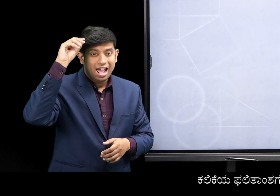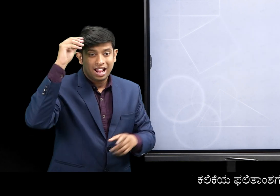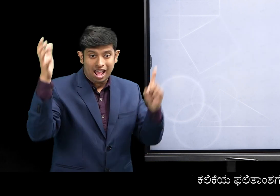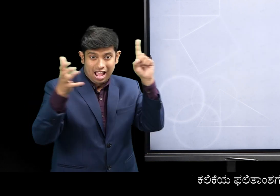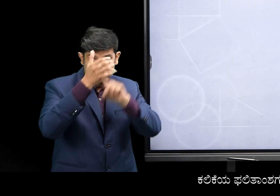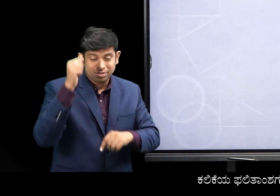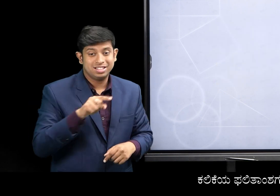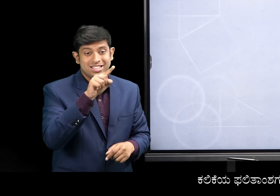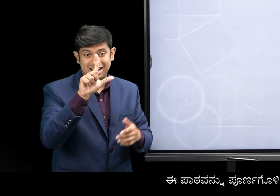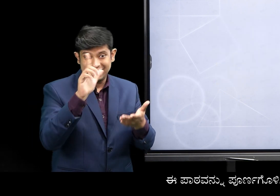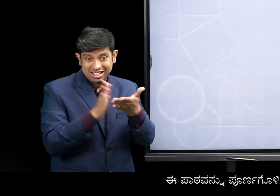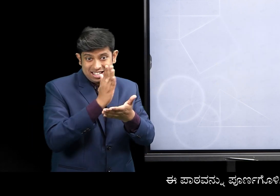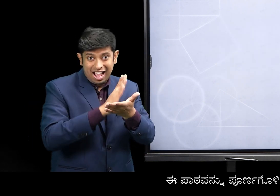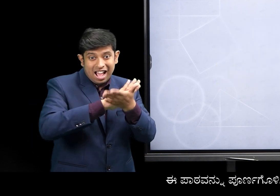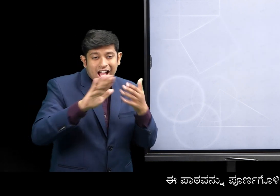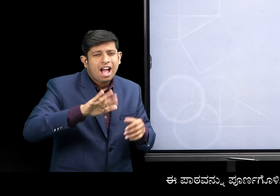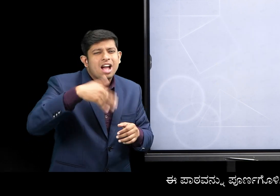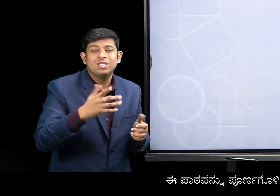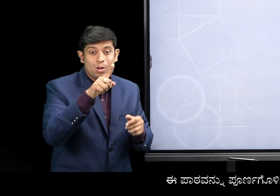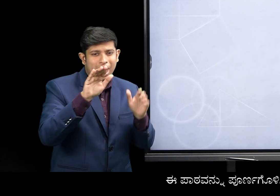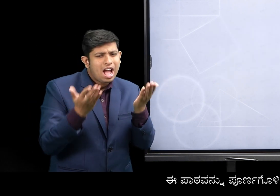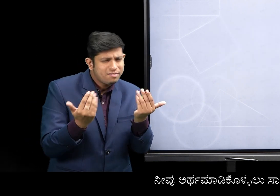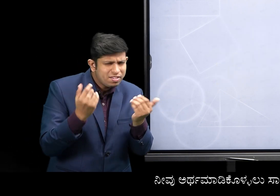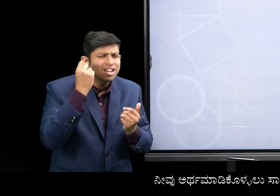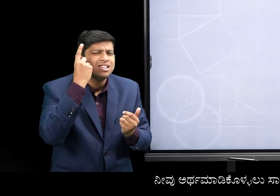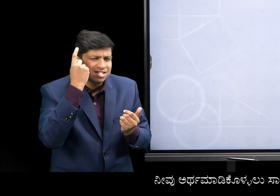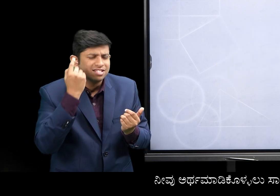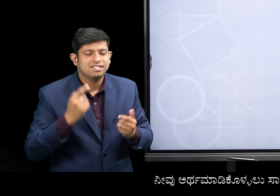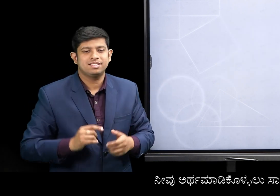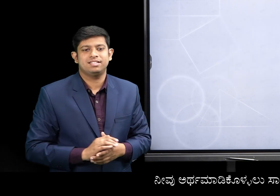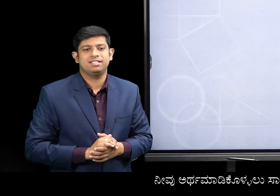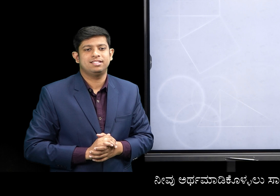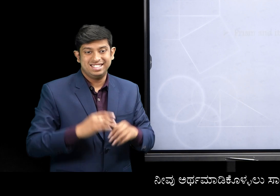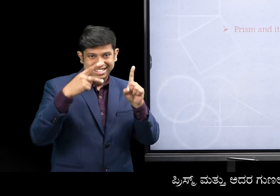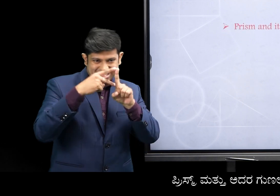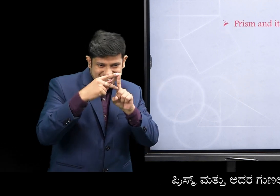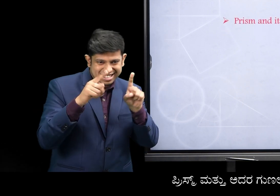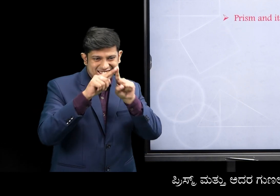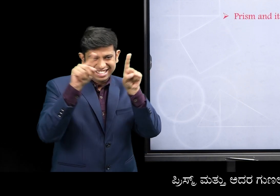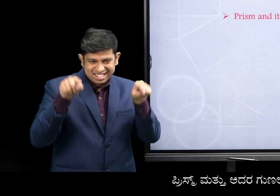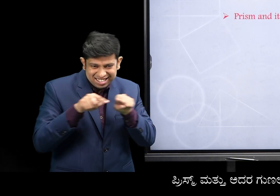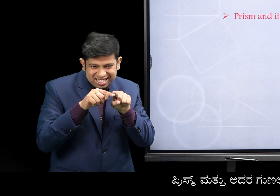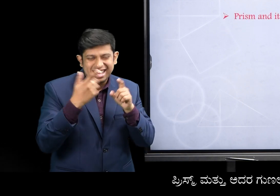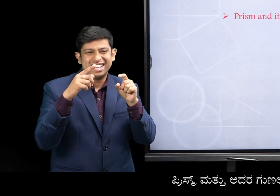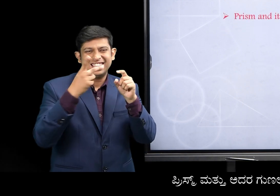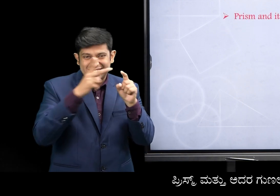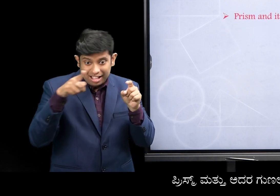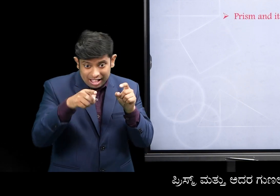ಕಲಿಕೆಯ ಫಲಿತಾಂಶಗಳು ಈ ಪಾಠವನ್ನ ಪೂರ್ಣಗೊಳಿಸಿದ ನಂತರ ನೀವು ಅರ್ಥ ಮಾಡಿಕೊಳ್ಳೋಕೆ ಸಾಧ್ಯವಾಗುತ್ತೆ. ಪ್ರಿಸಂ ಮತ್ತು ಅದರ ಗುಣಲಕ್ಷಣಗಳು.